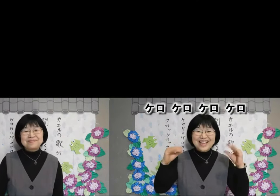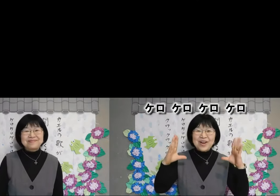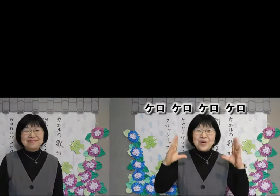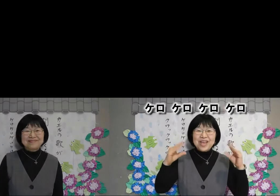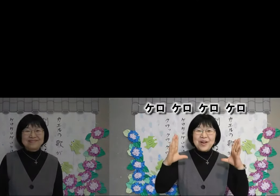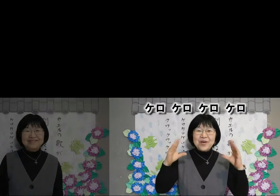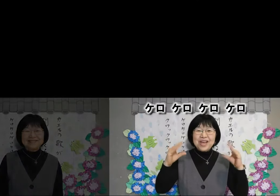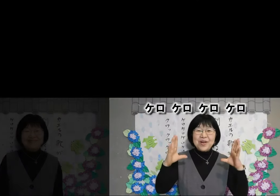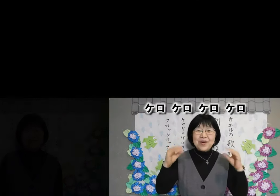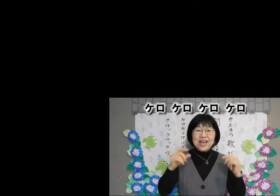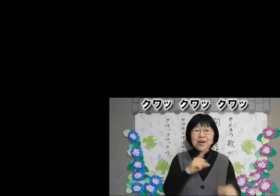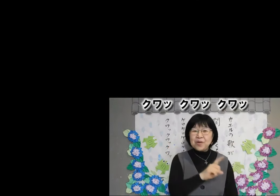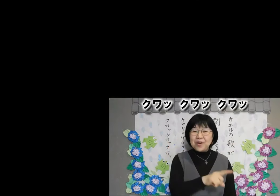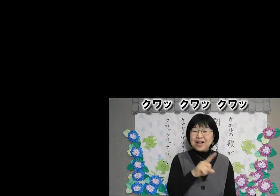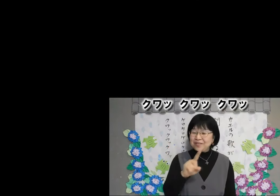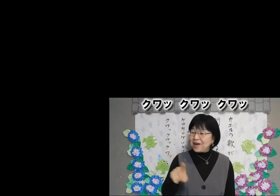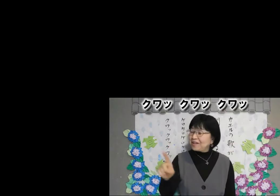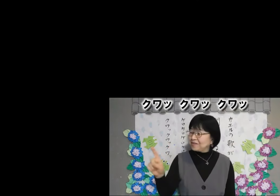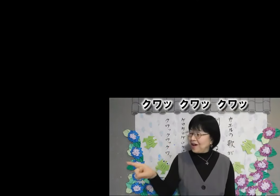ケロケロケロケロ、クワクワクワ。